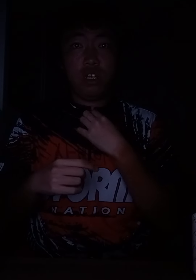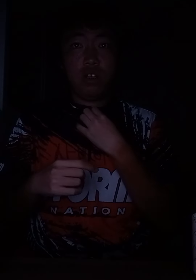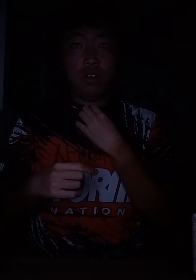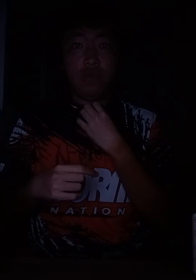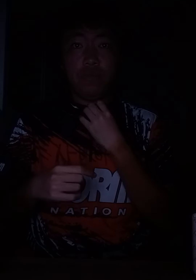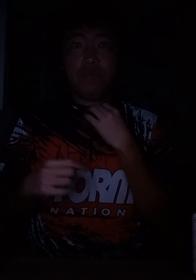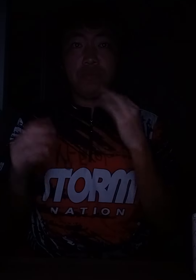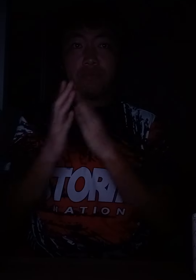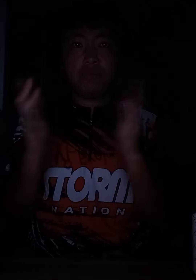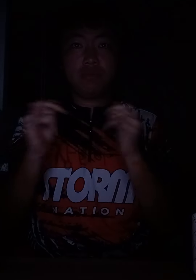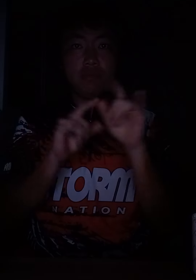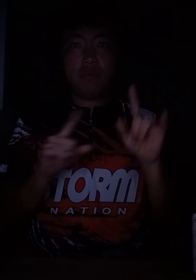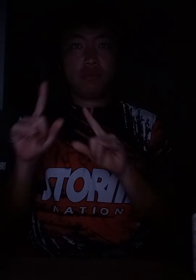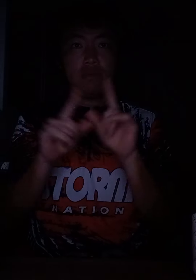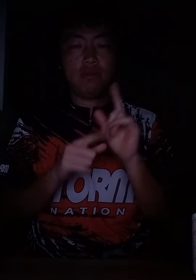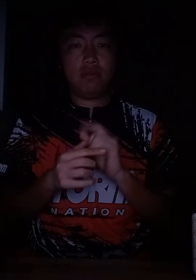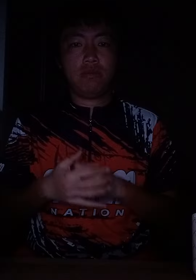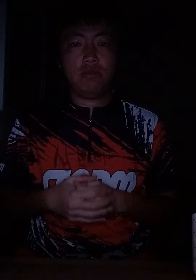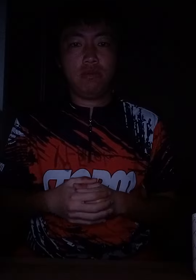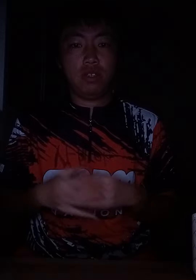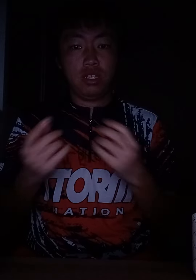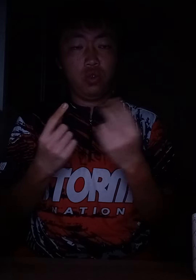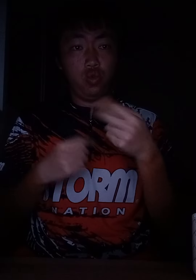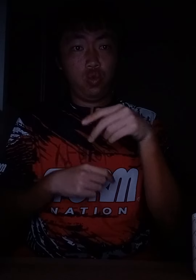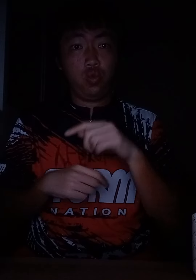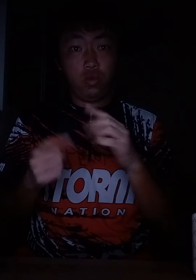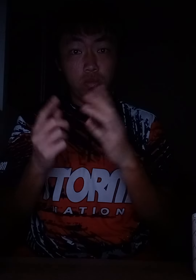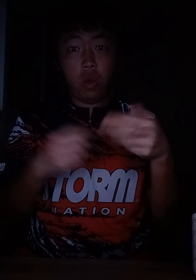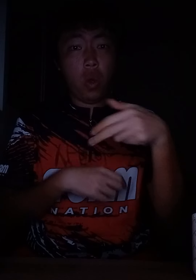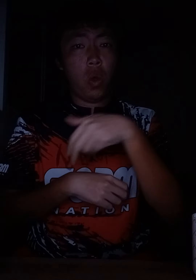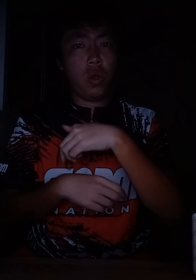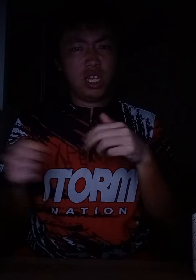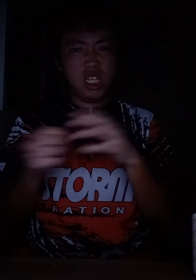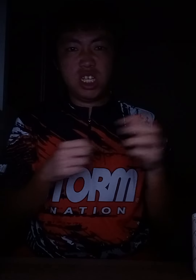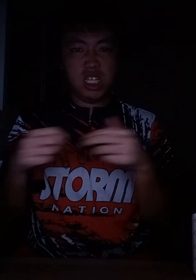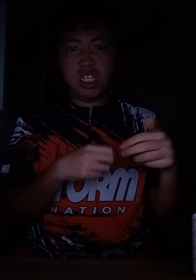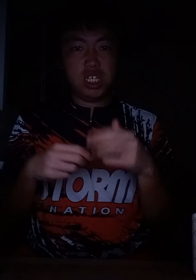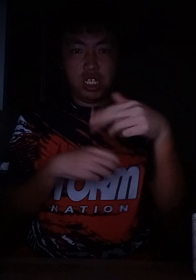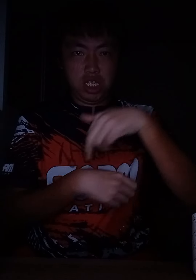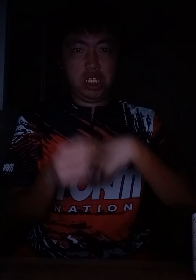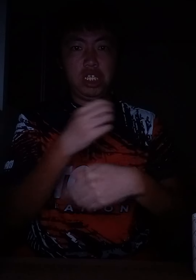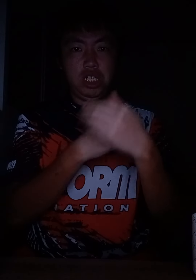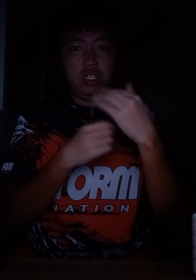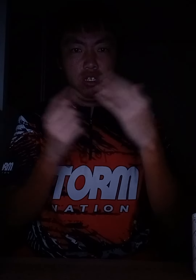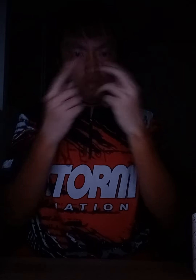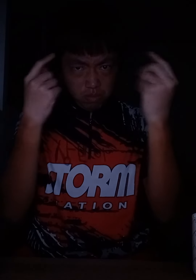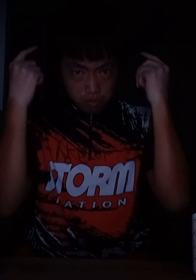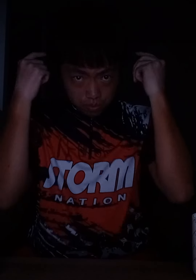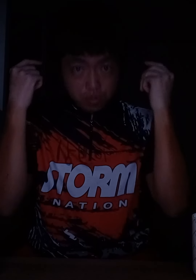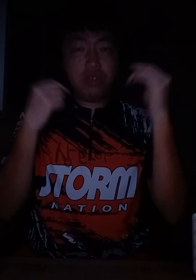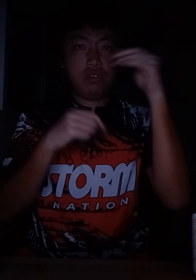폭행이 잇따르고 있습니다. 최근 한 달 동안 버스와 택시, 지하철에서 마스크 착용을 요구하는